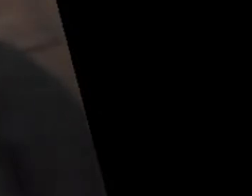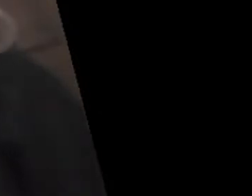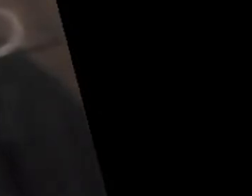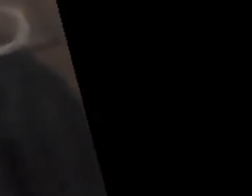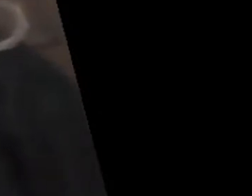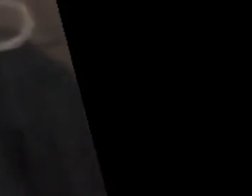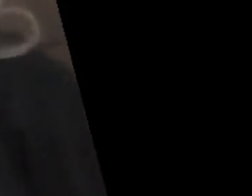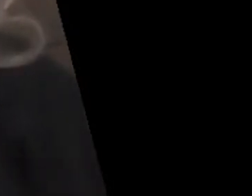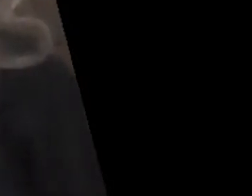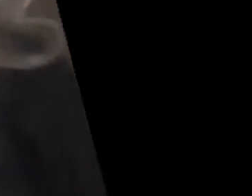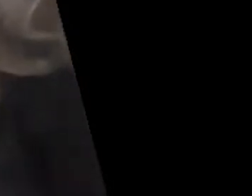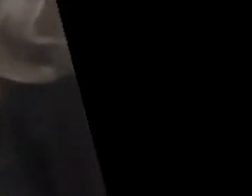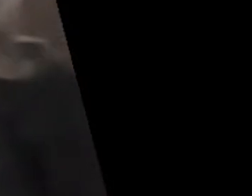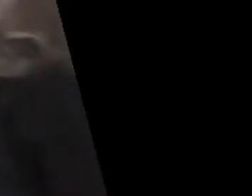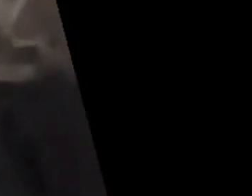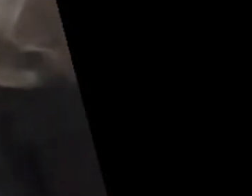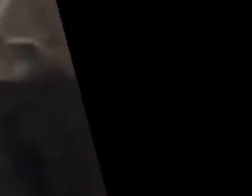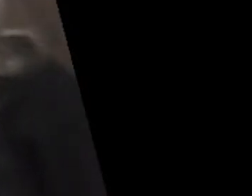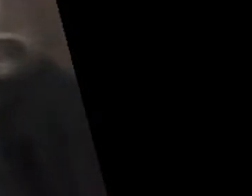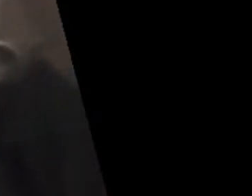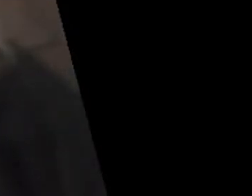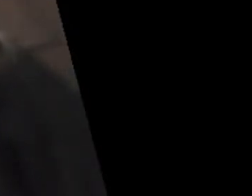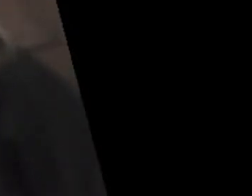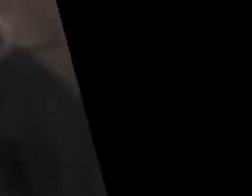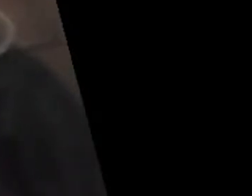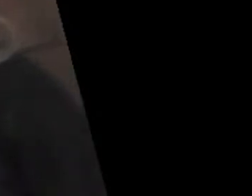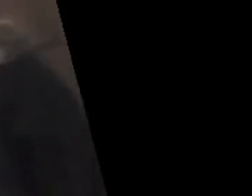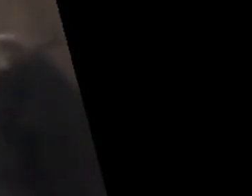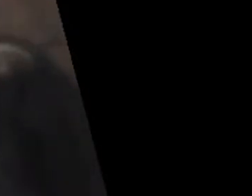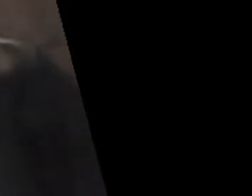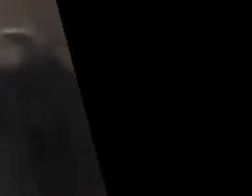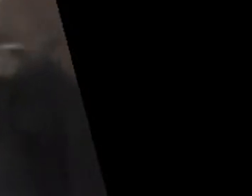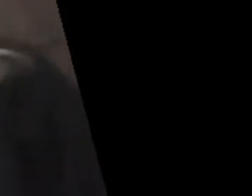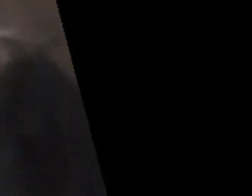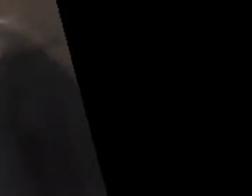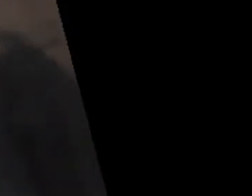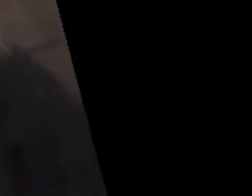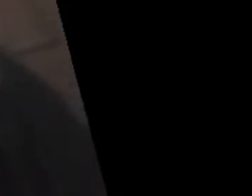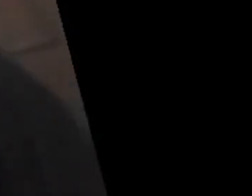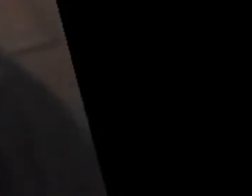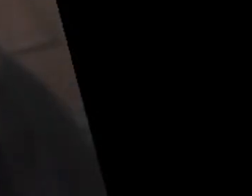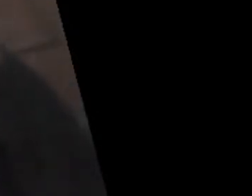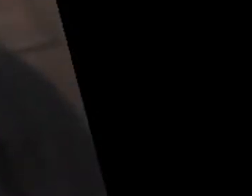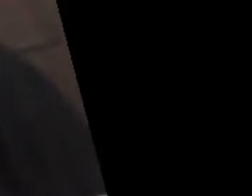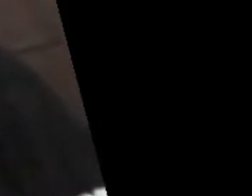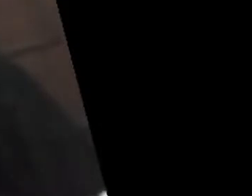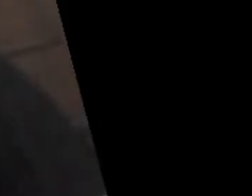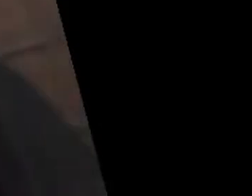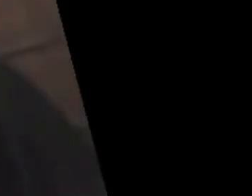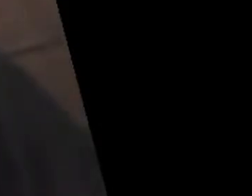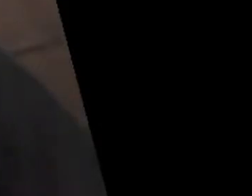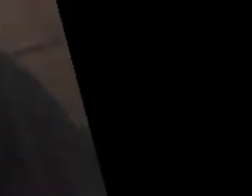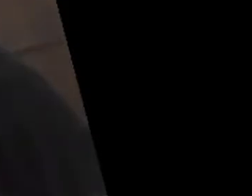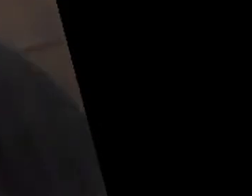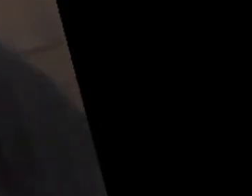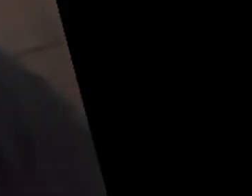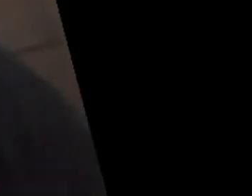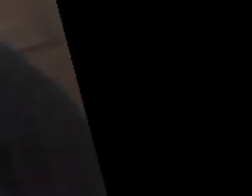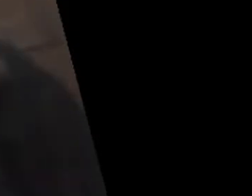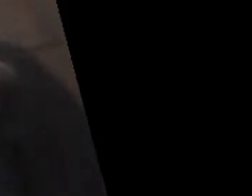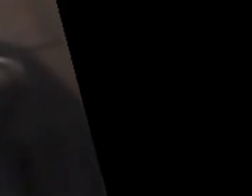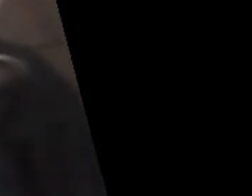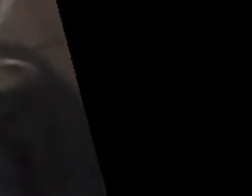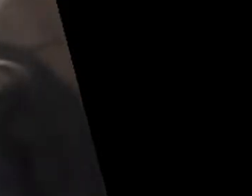aprendizagem, né? E também aprende muitas outras coisas, além de fazer